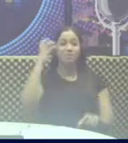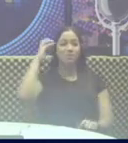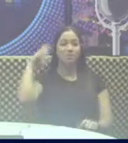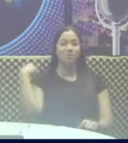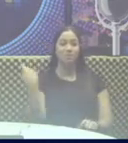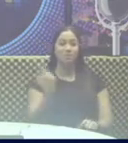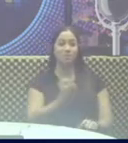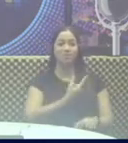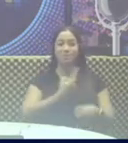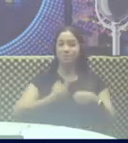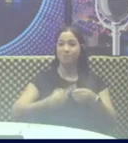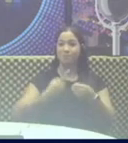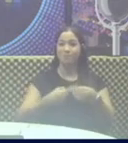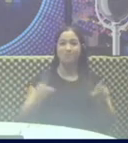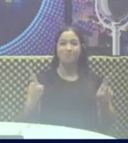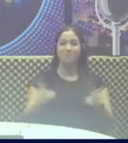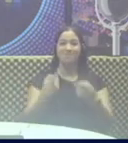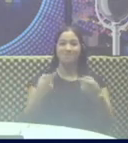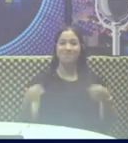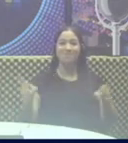Rádio Nossa Cidade.